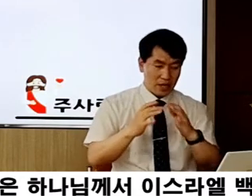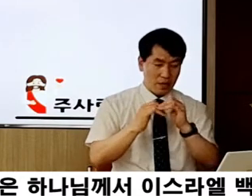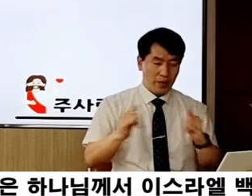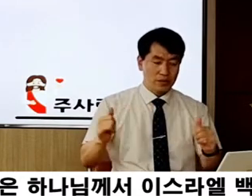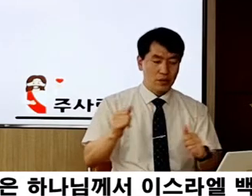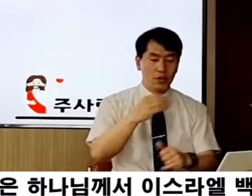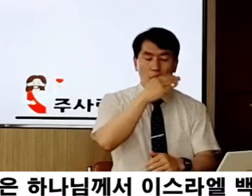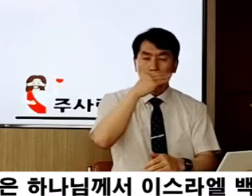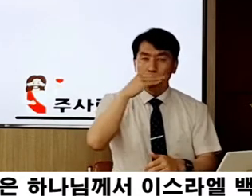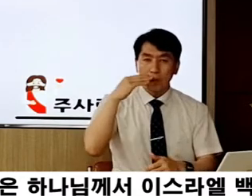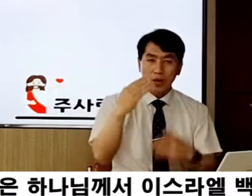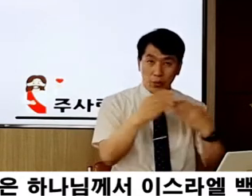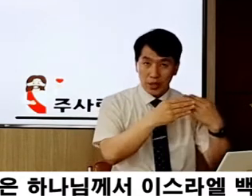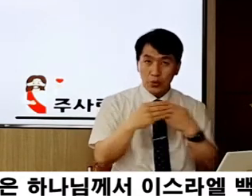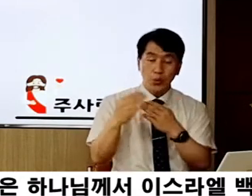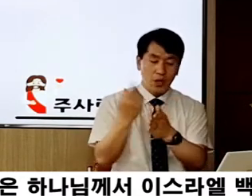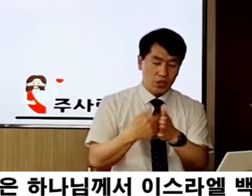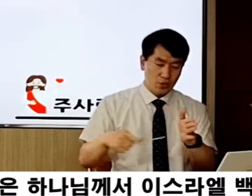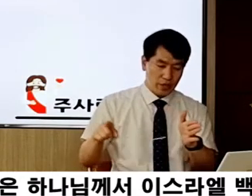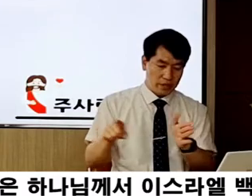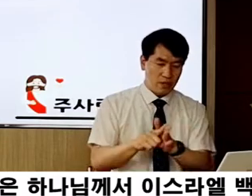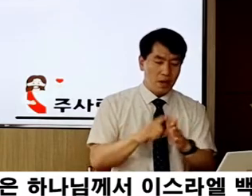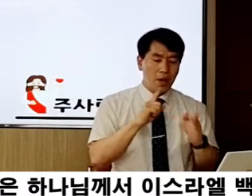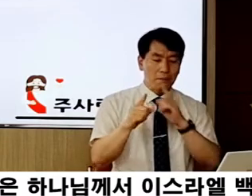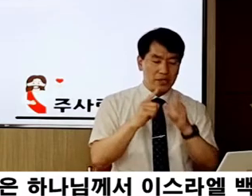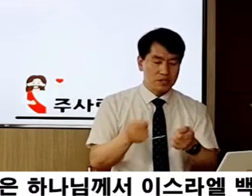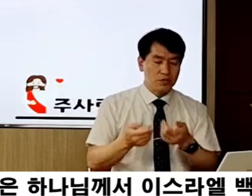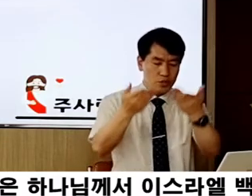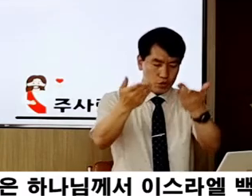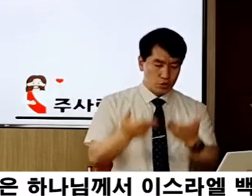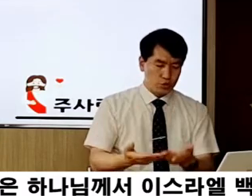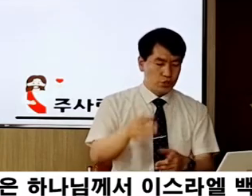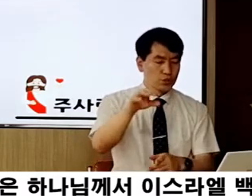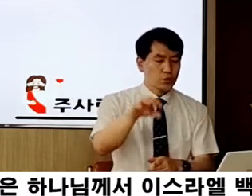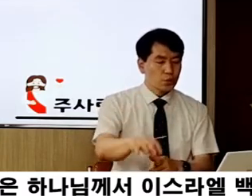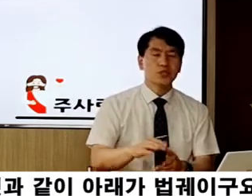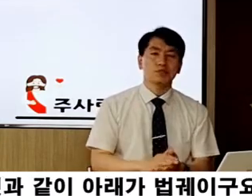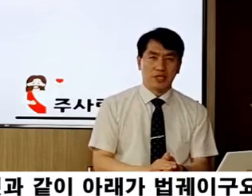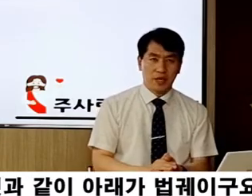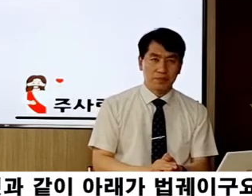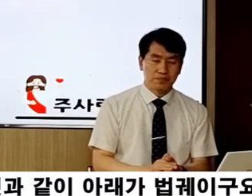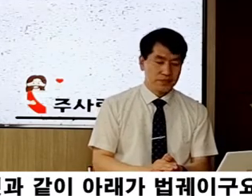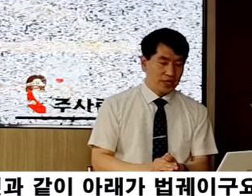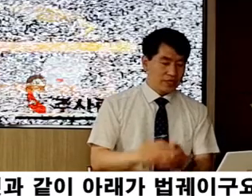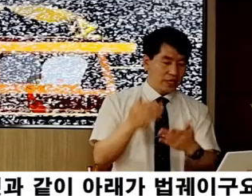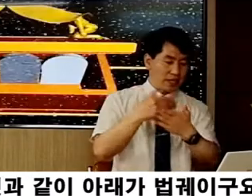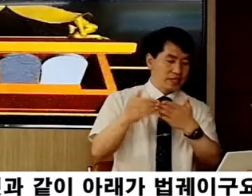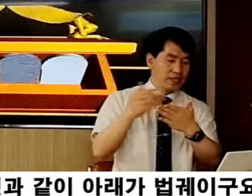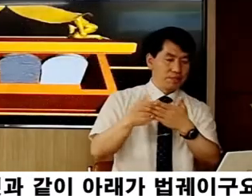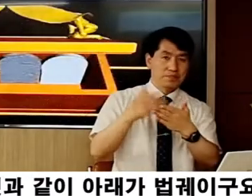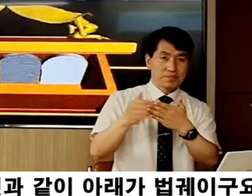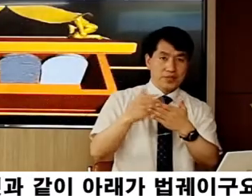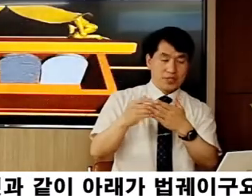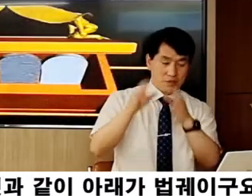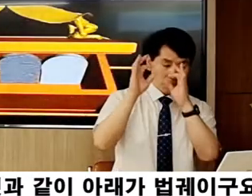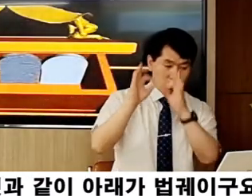이스라엘 백성을 올바로 인도하기 위해서 말씀을 주시는 곳입니다. 자, 그림에서 보는